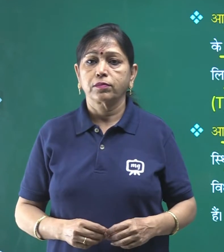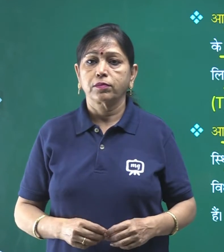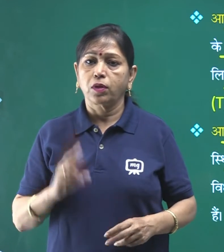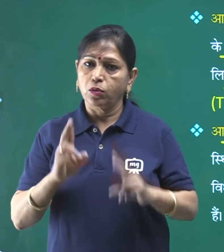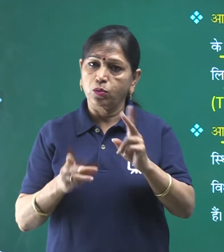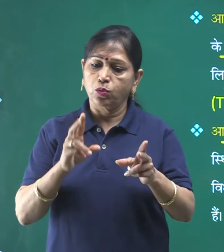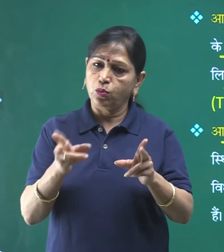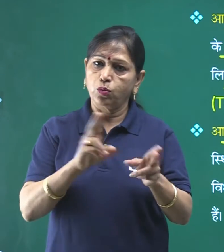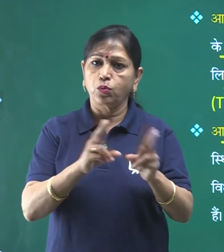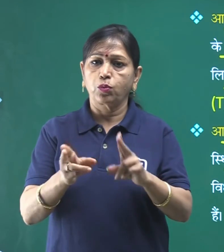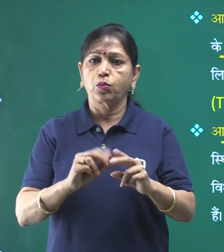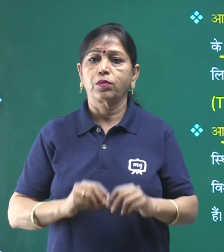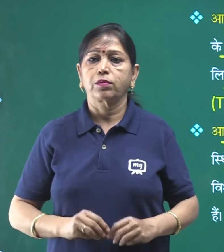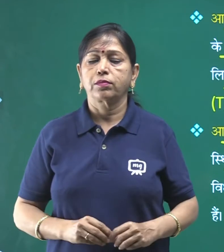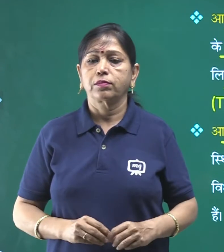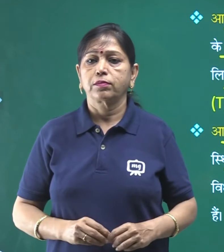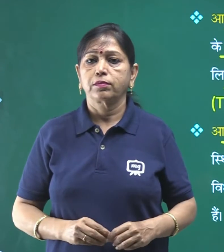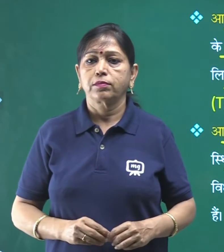दोनों ओर